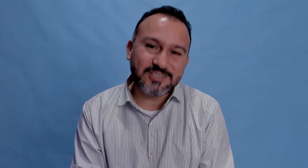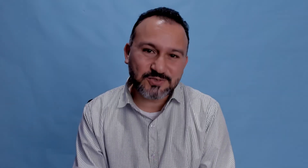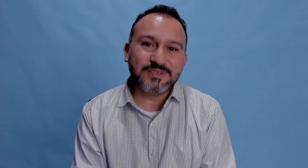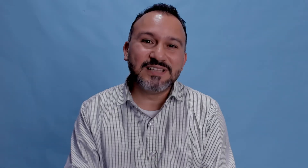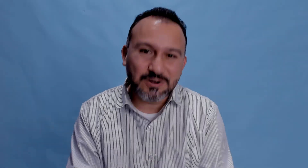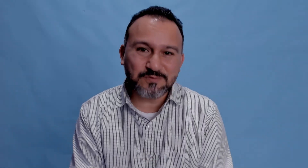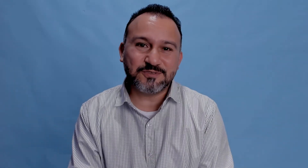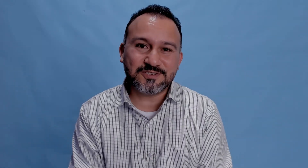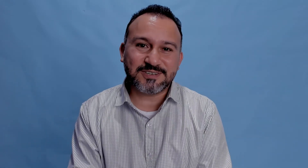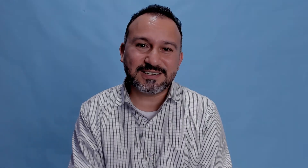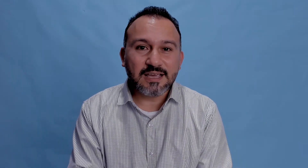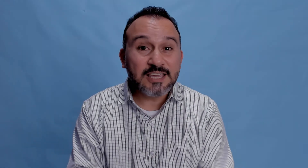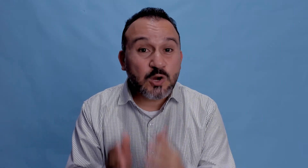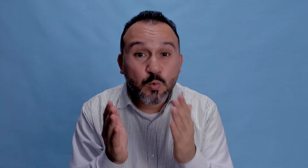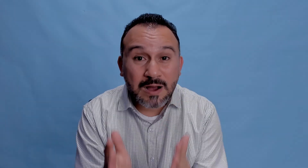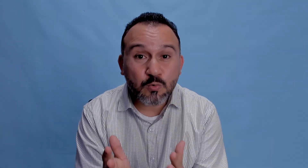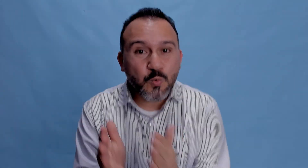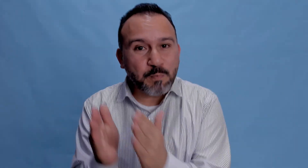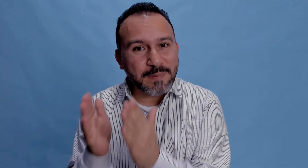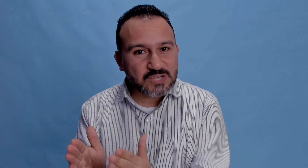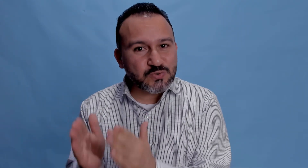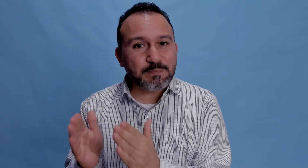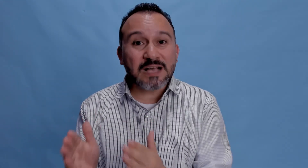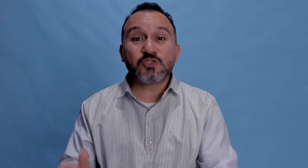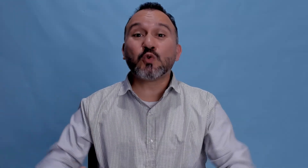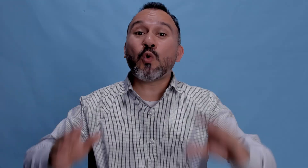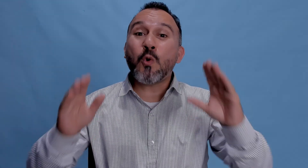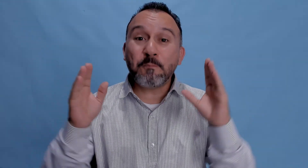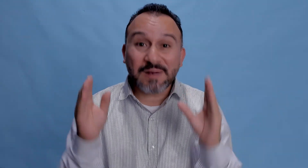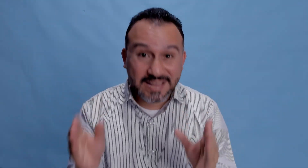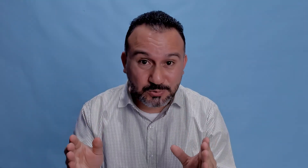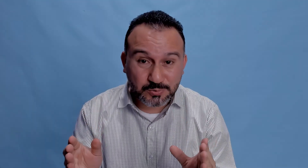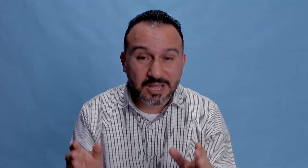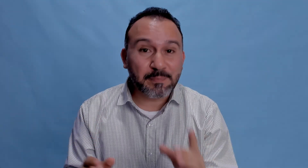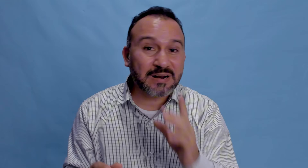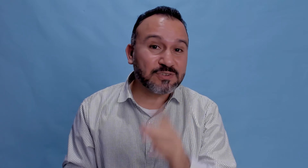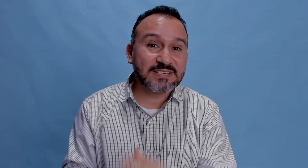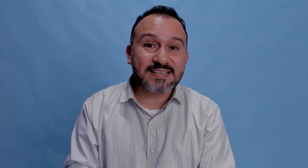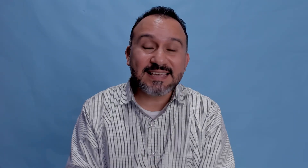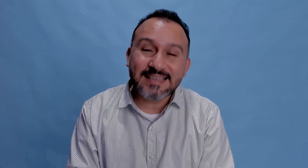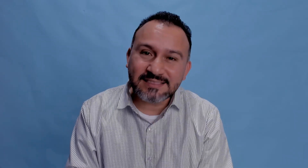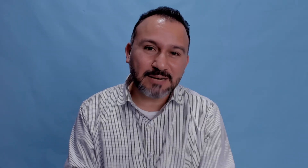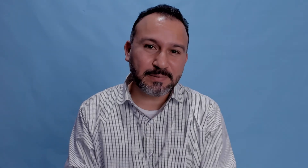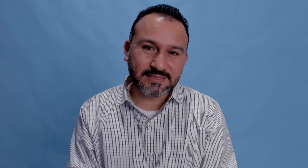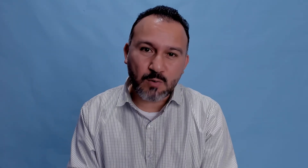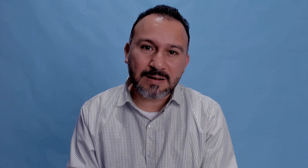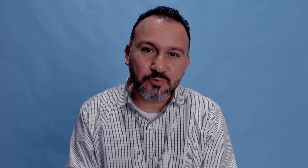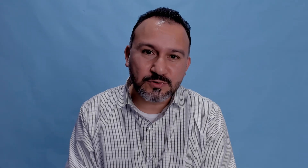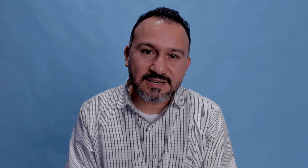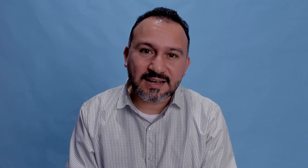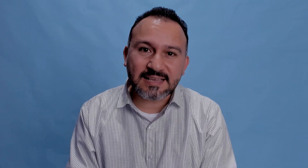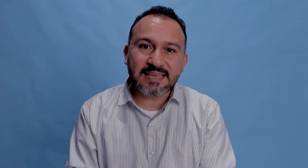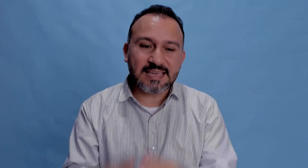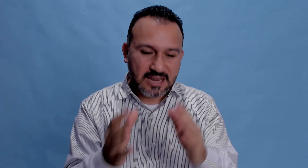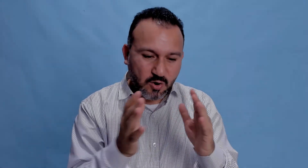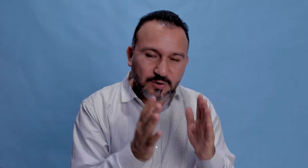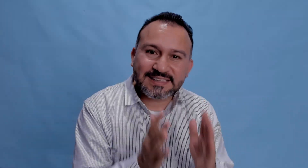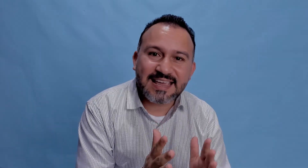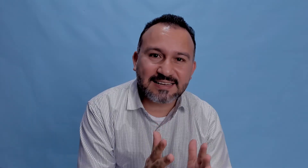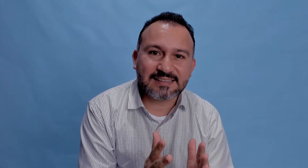isso não funciona. E qual o passo a passo completo para você interpretar uma música que conecta,